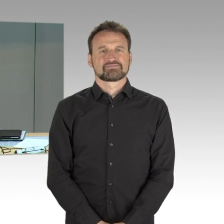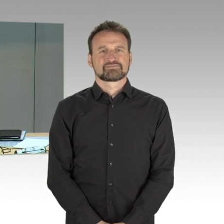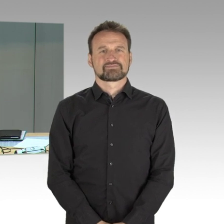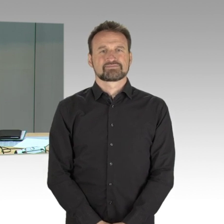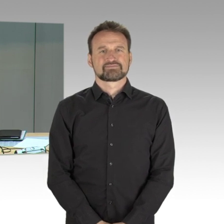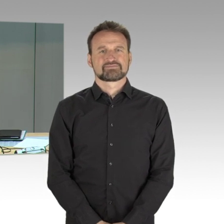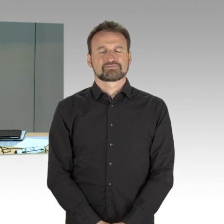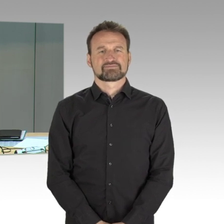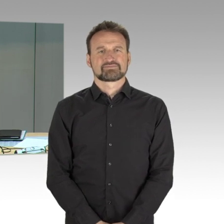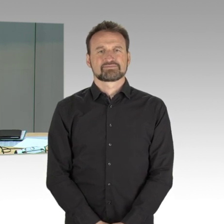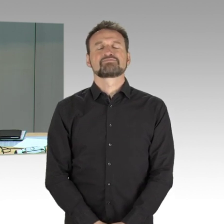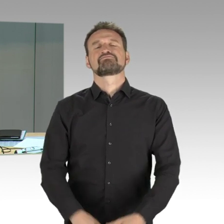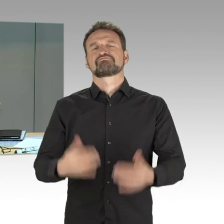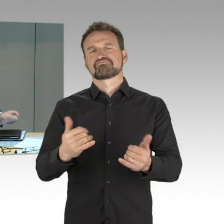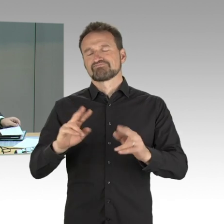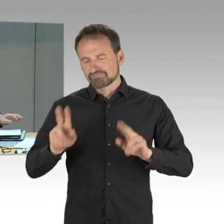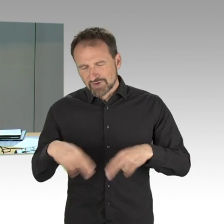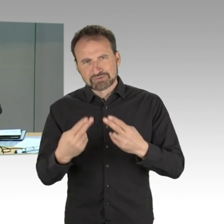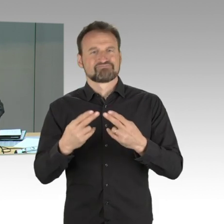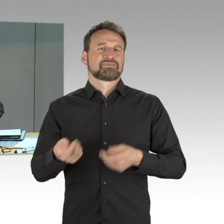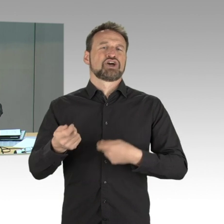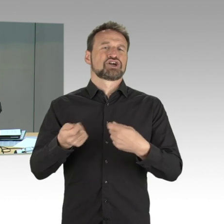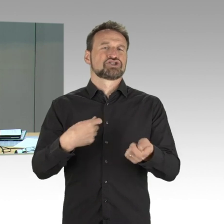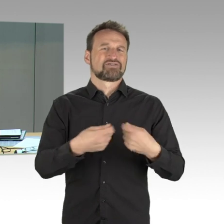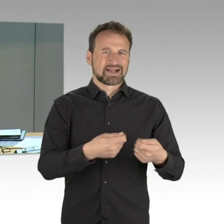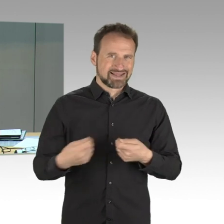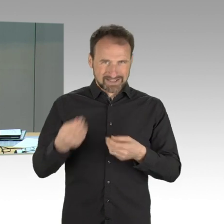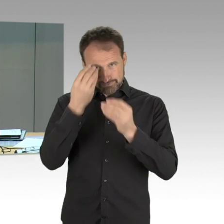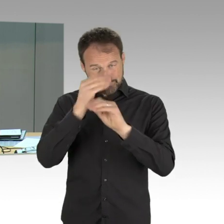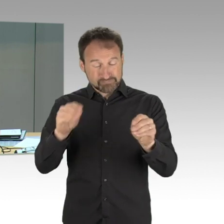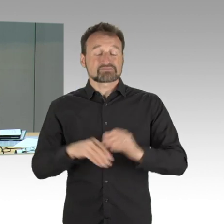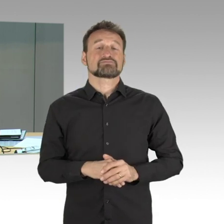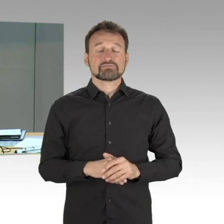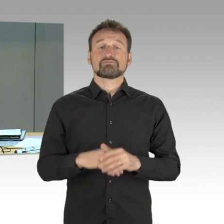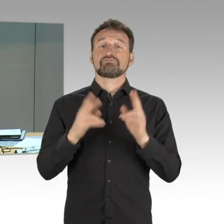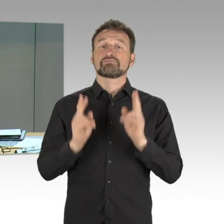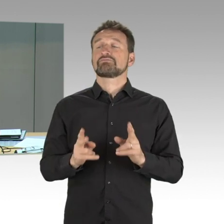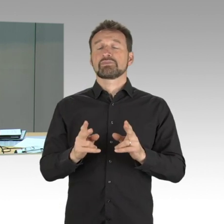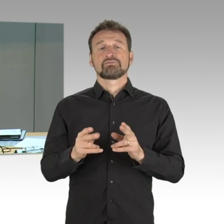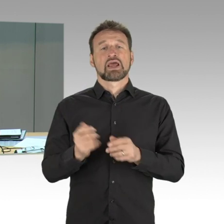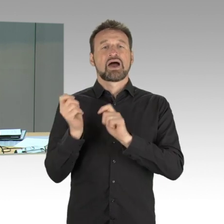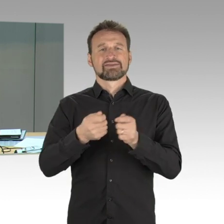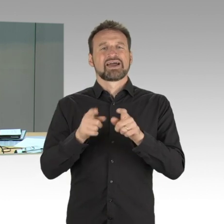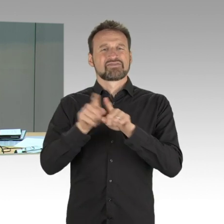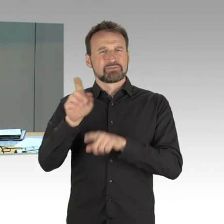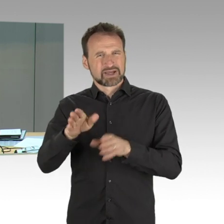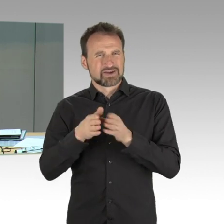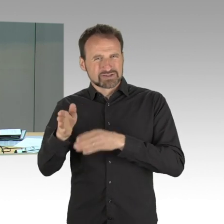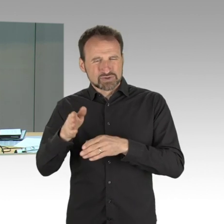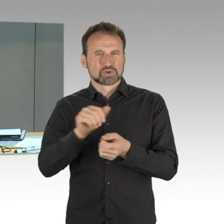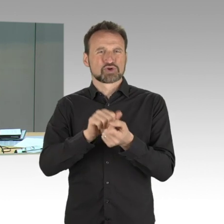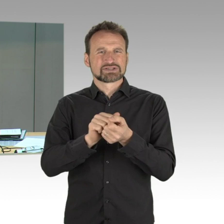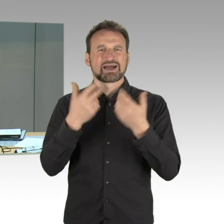Meine Damen und Herren, ich habe wieder Geschäftliches mitzuteilen. Der Antrag der Fraktion der FDP auf Drucksache